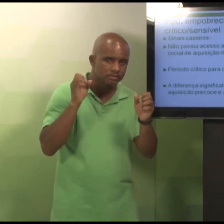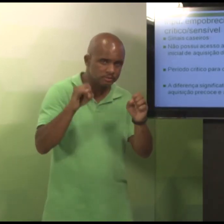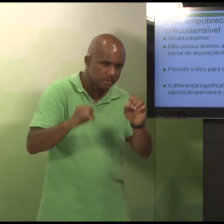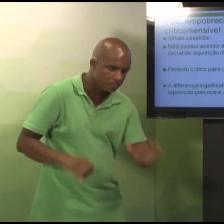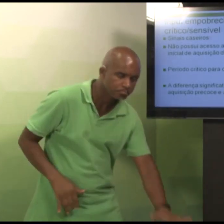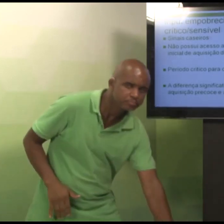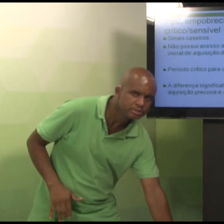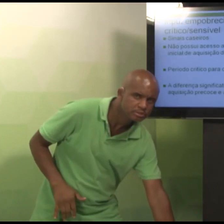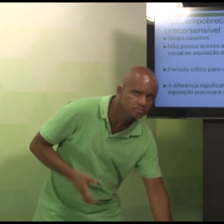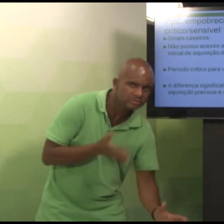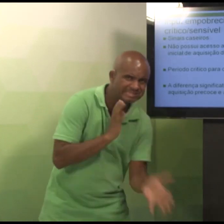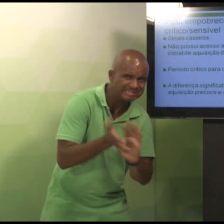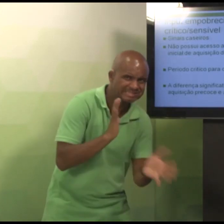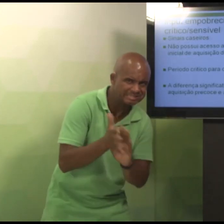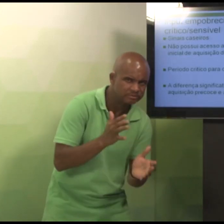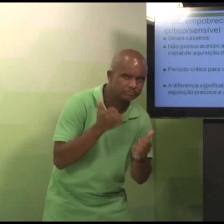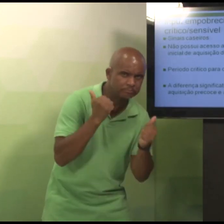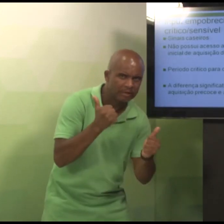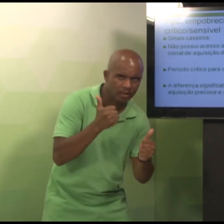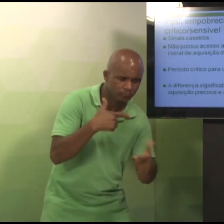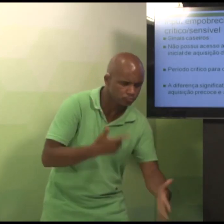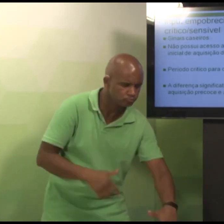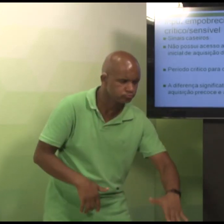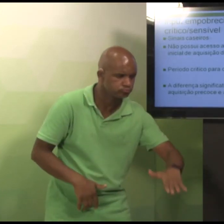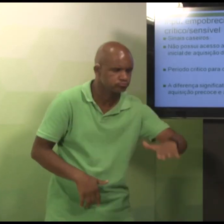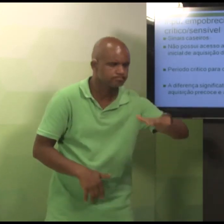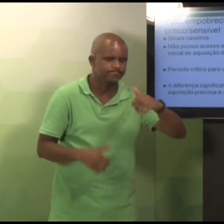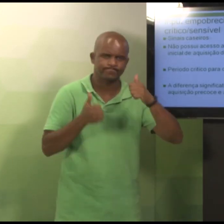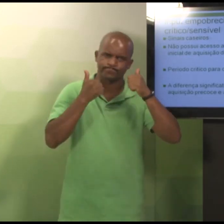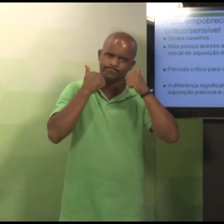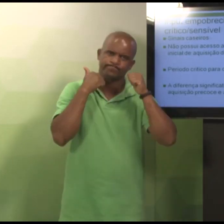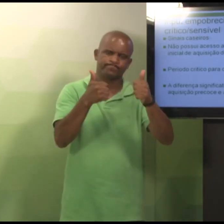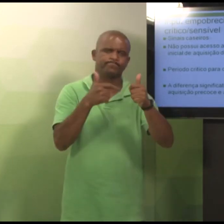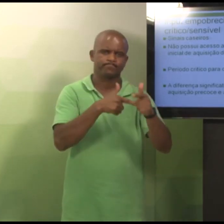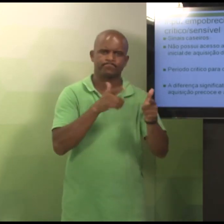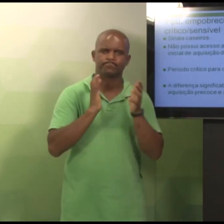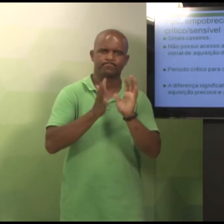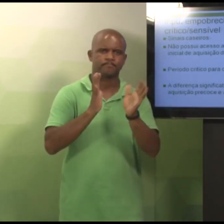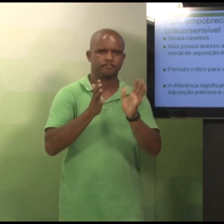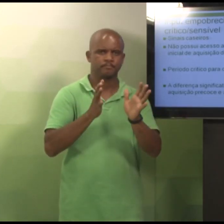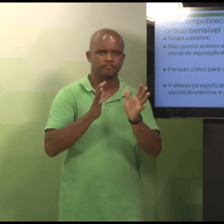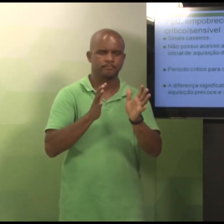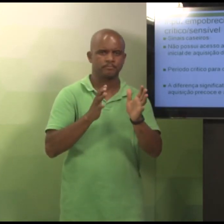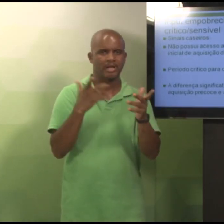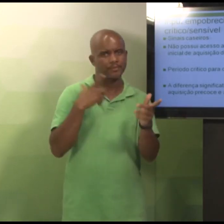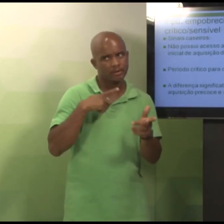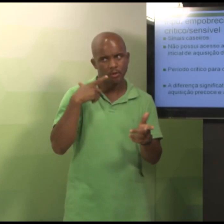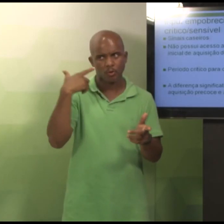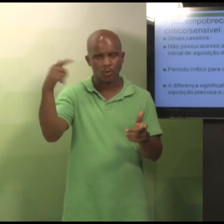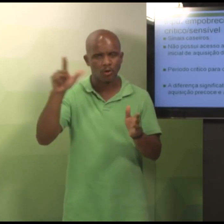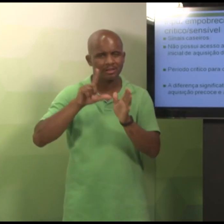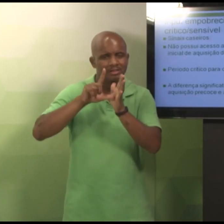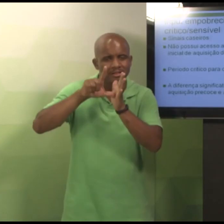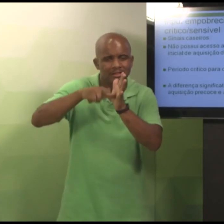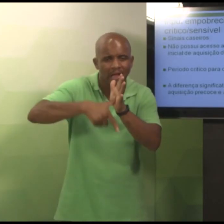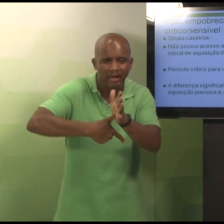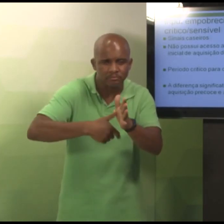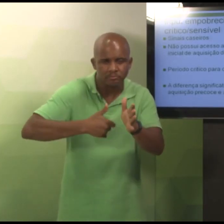Se compararmos com uma criança que vai sinalizar desde criança, ela será fluente. Já outra criança